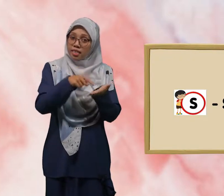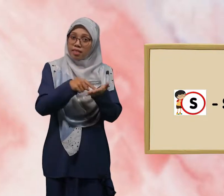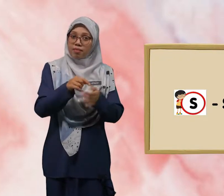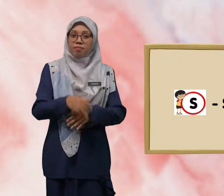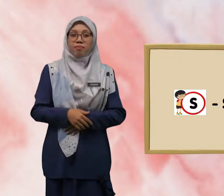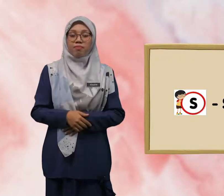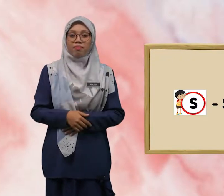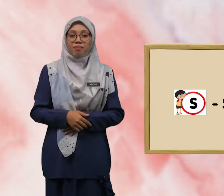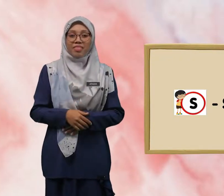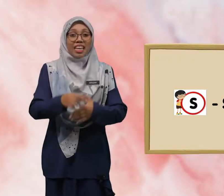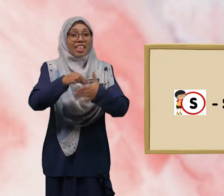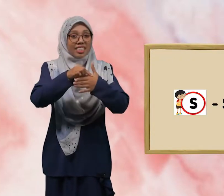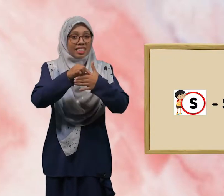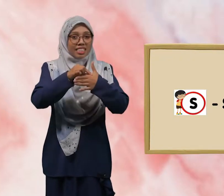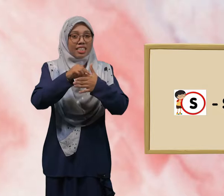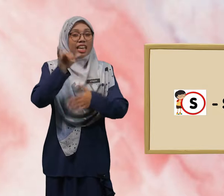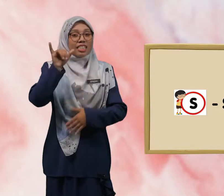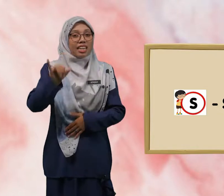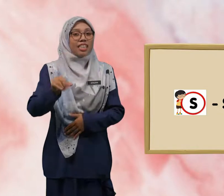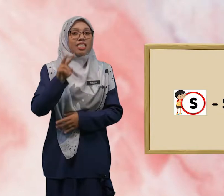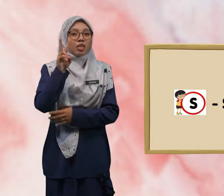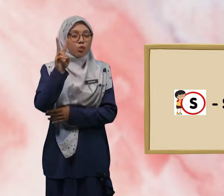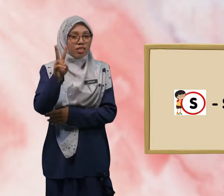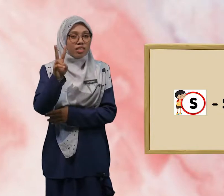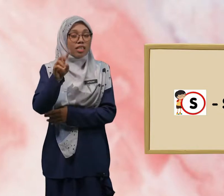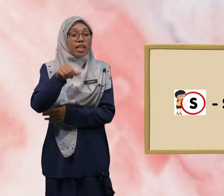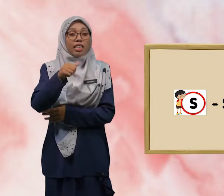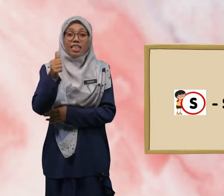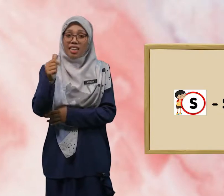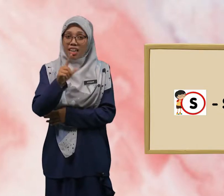ini isi yang kedua ialah